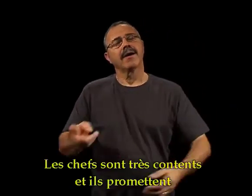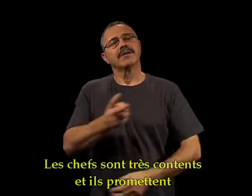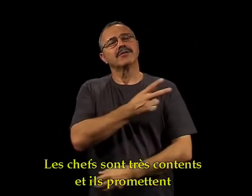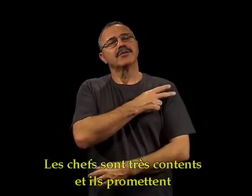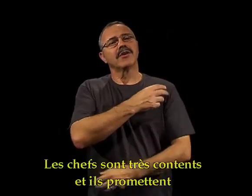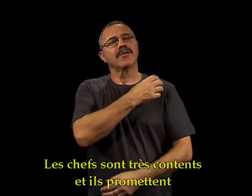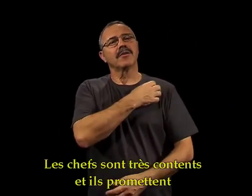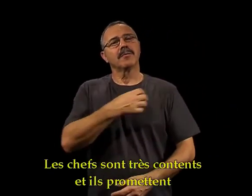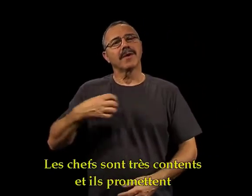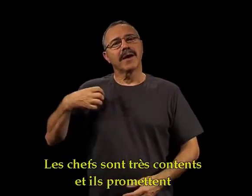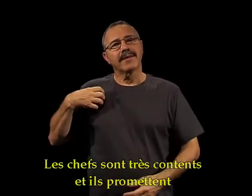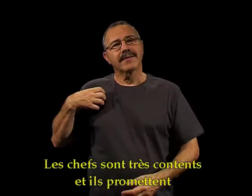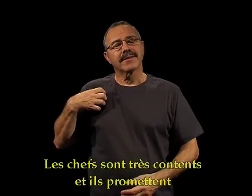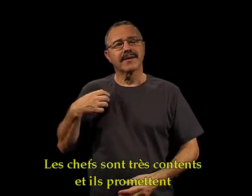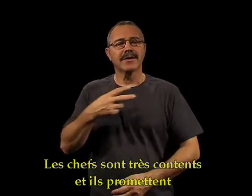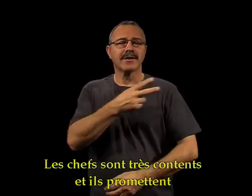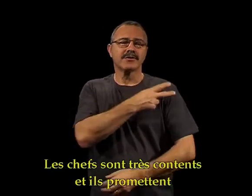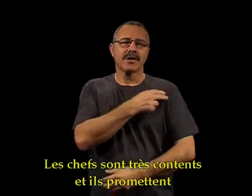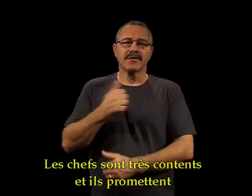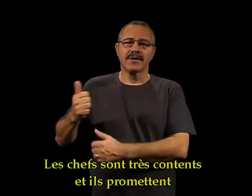Les chefs sont très contents.